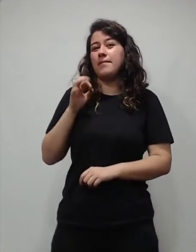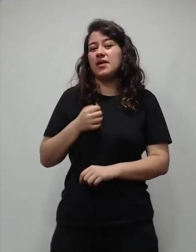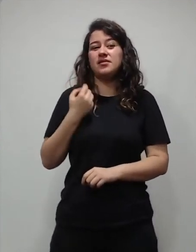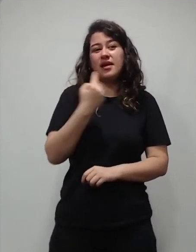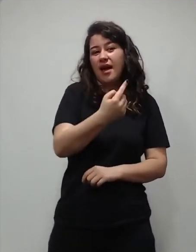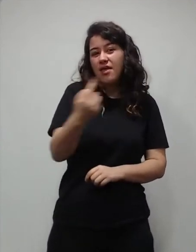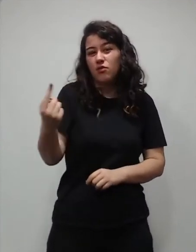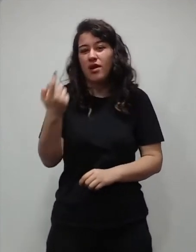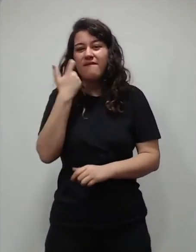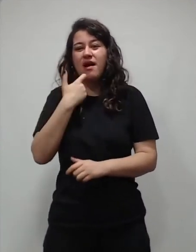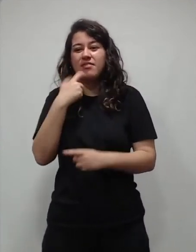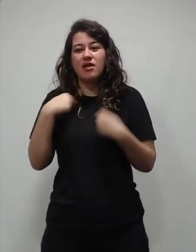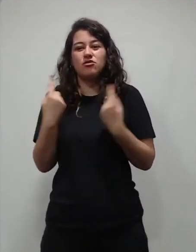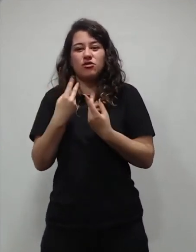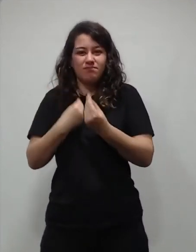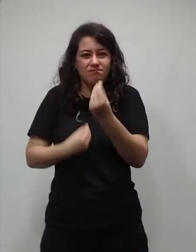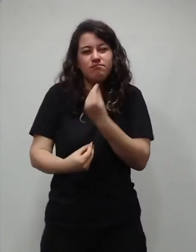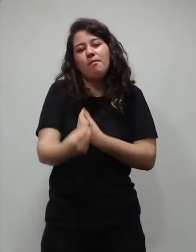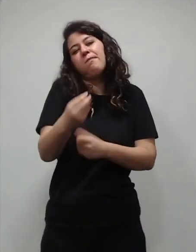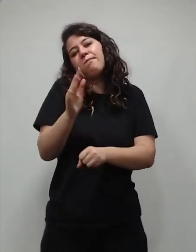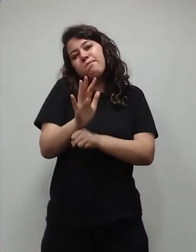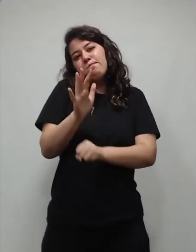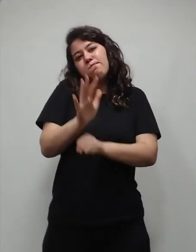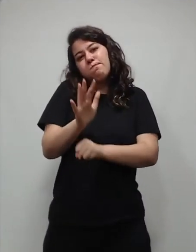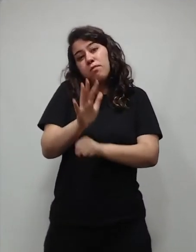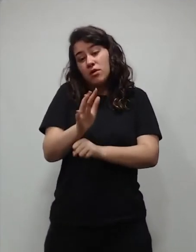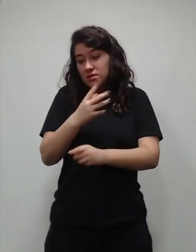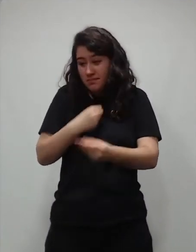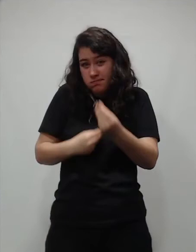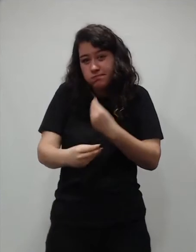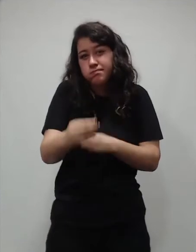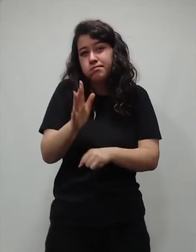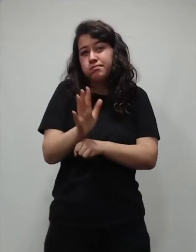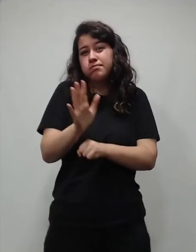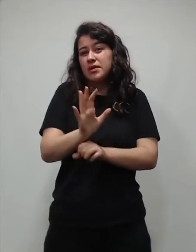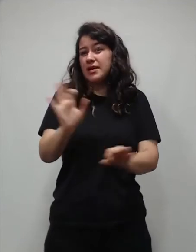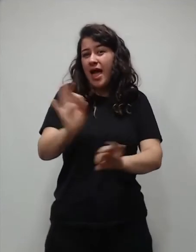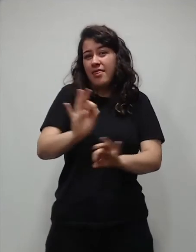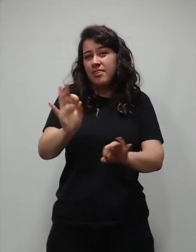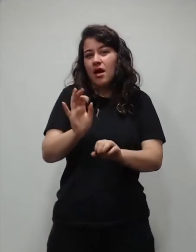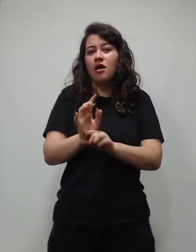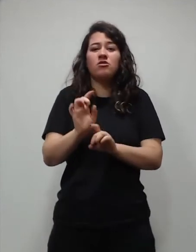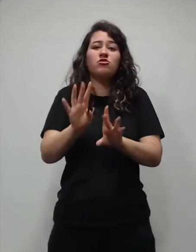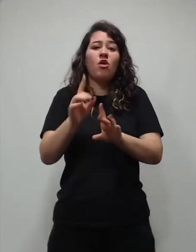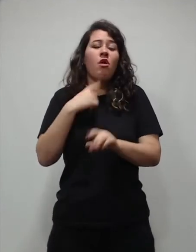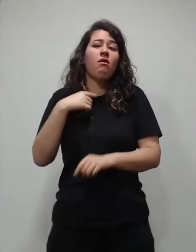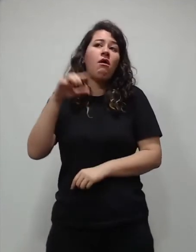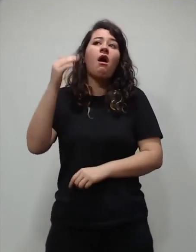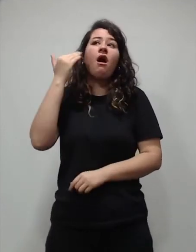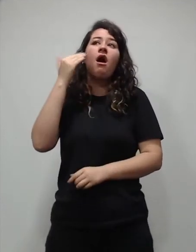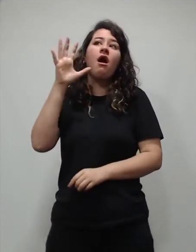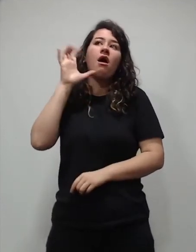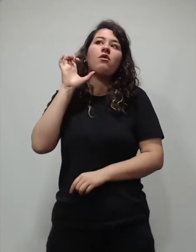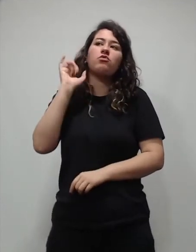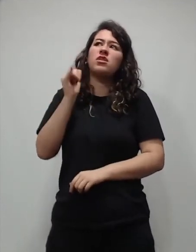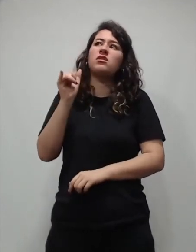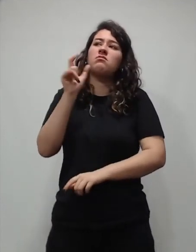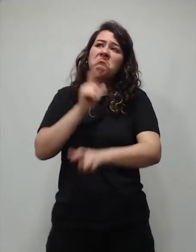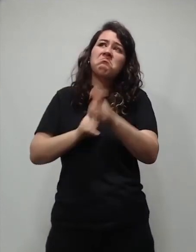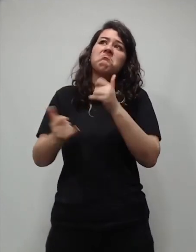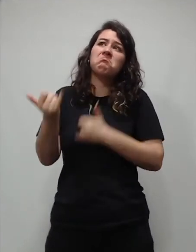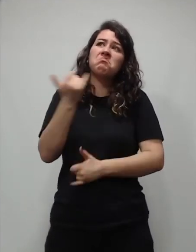vivencias si no las transitamos. Si no es así, generalmente son palabras. A veces